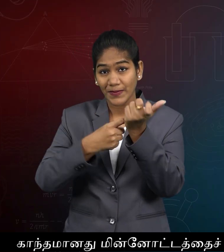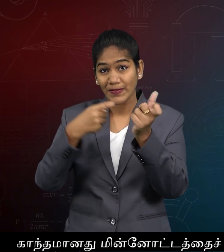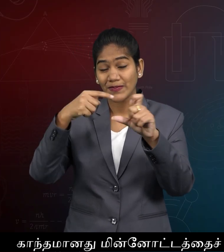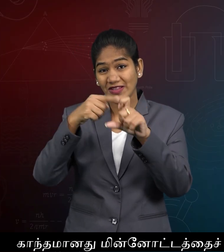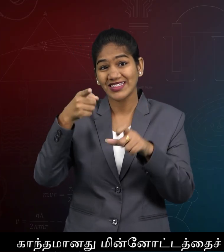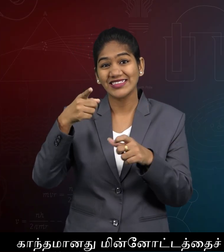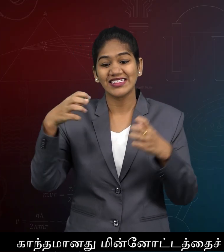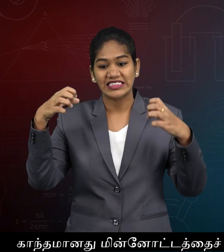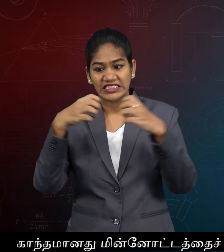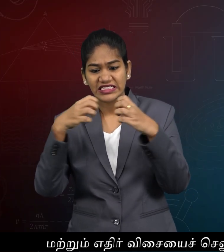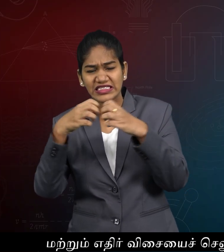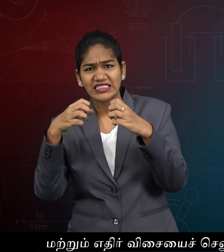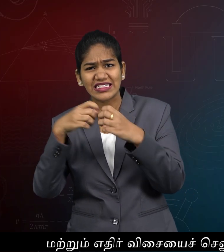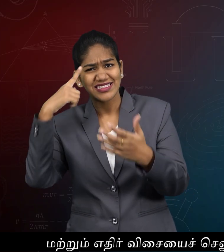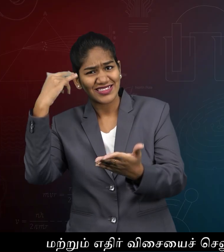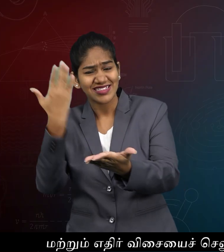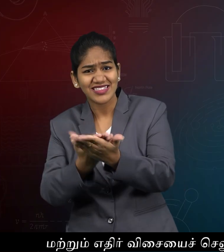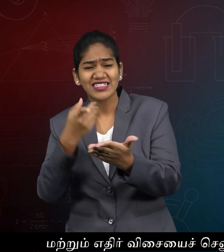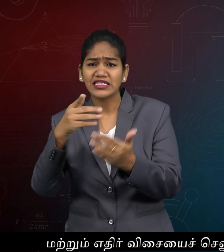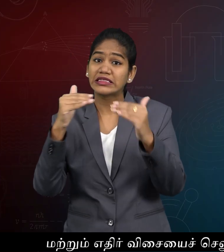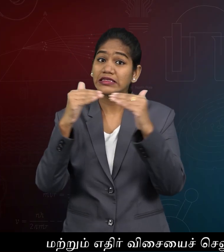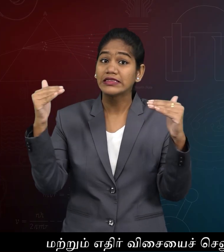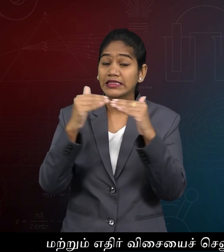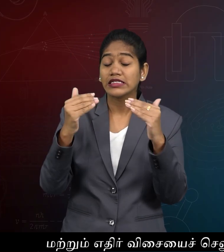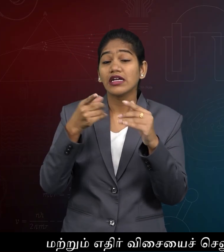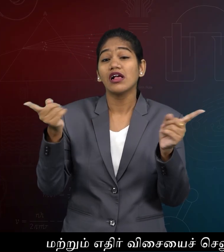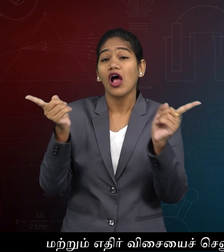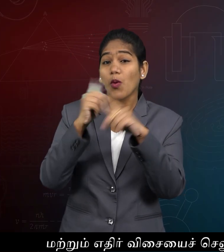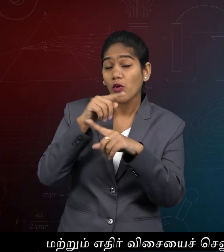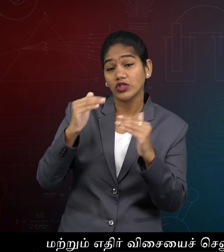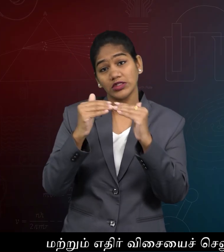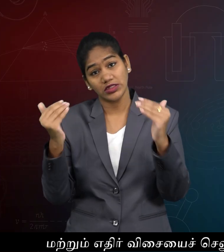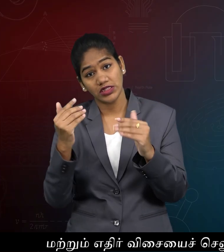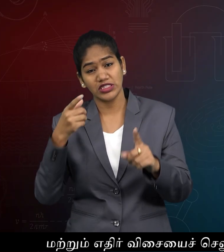மீது சமமான மற்றும் எதிர்விசையை செலுத்த வேண்டும் என்று பரிந்துரைத்தார்.